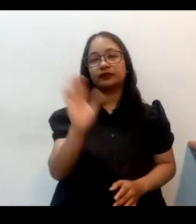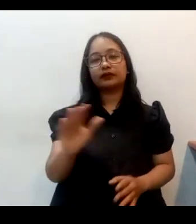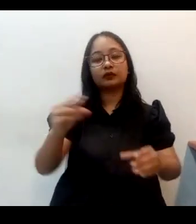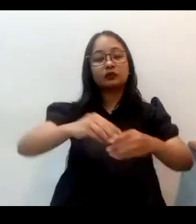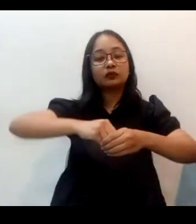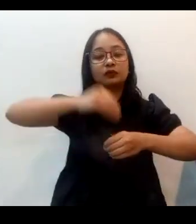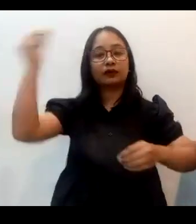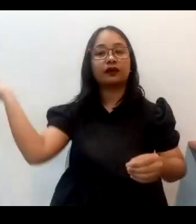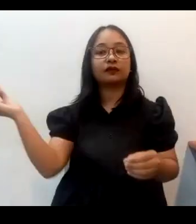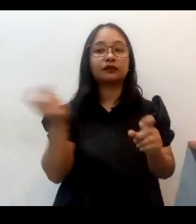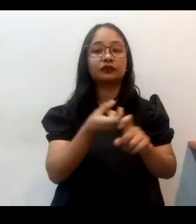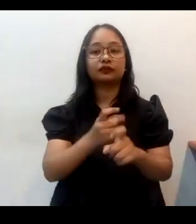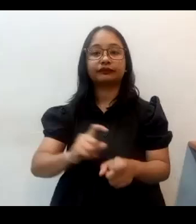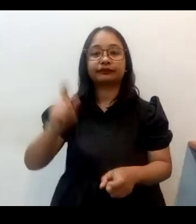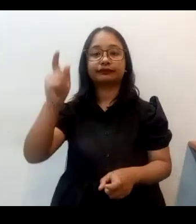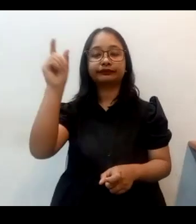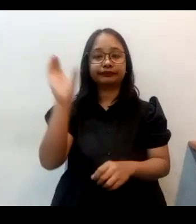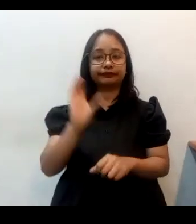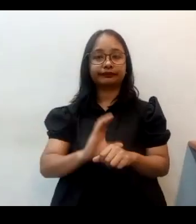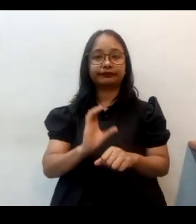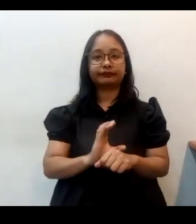church. And let's look at